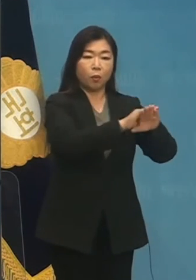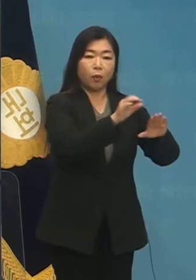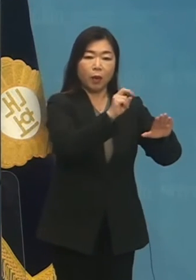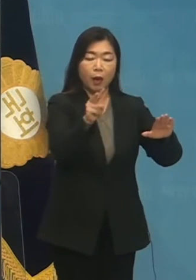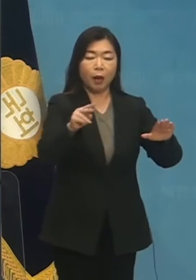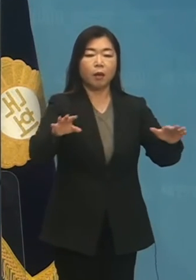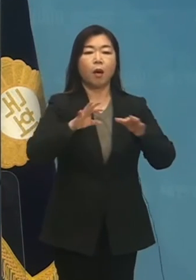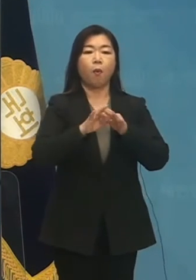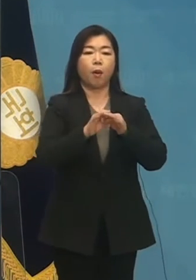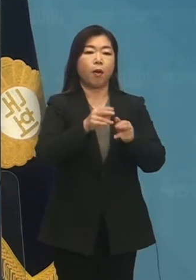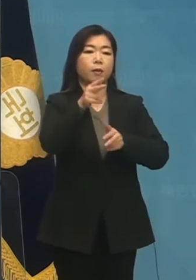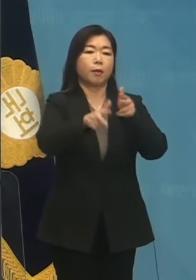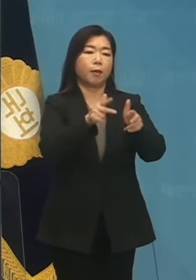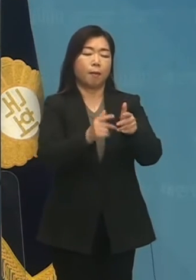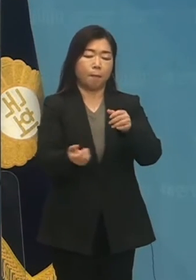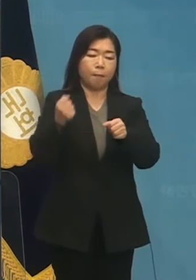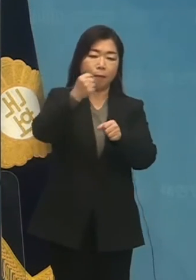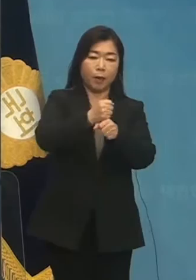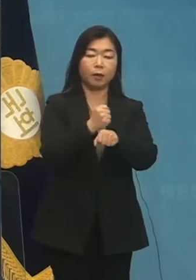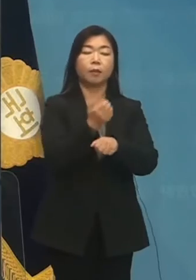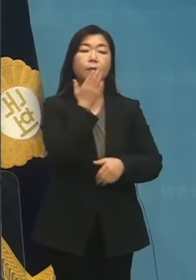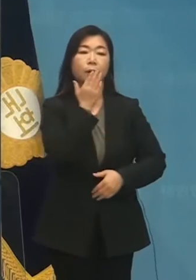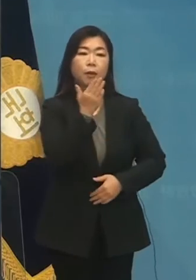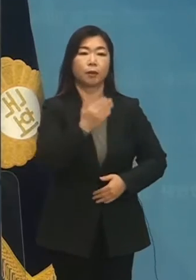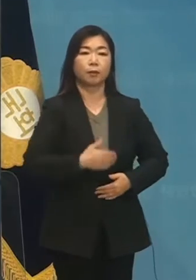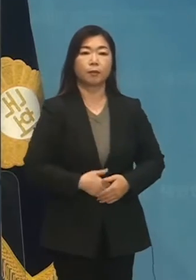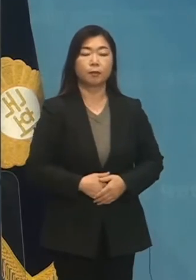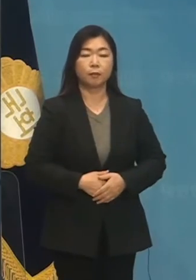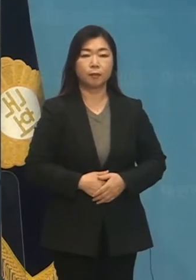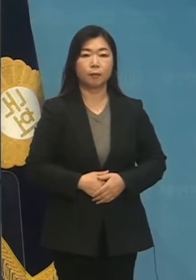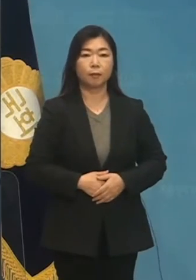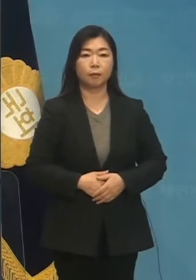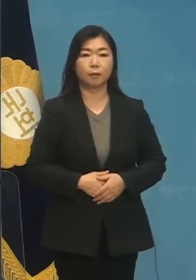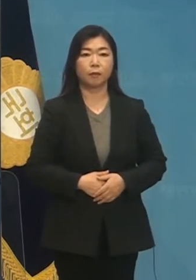관련 산업을 빨리 정상화시켜야 합니다.